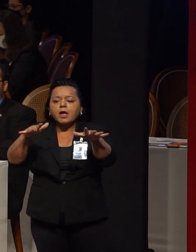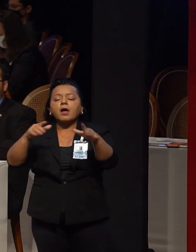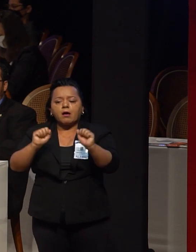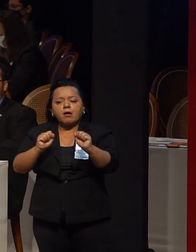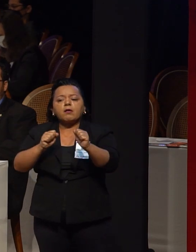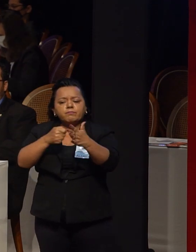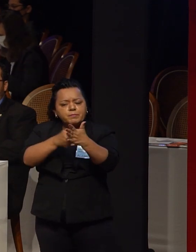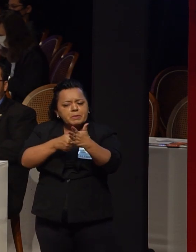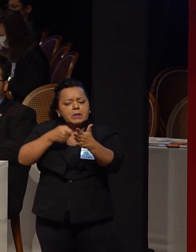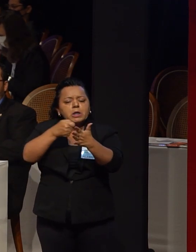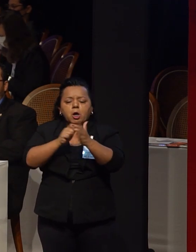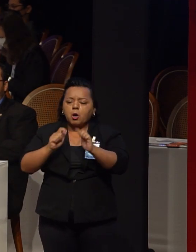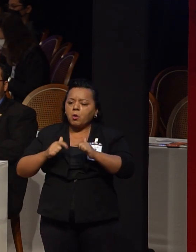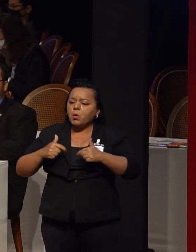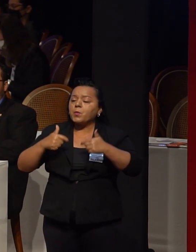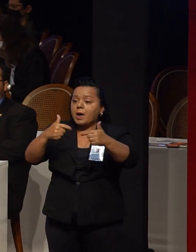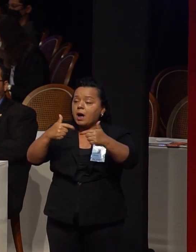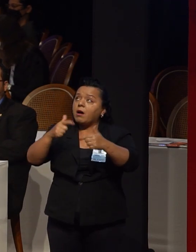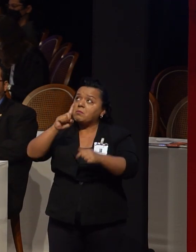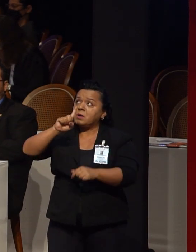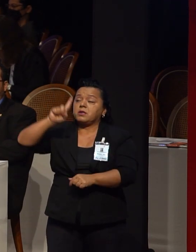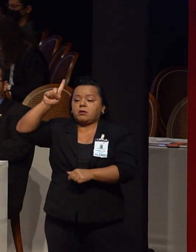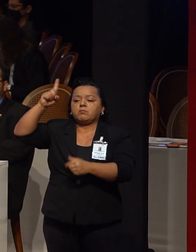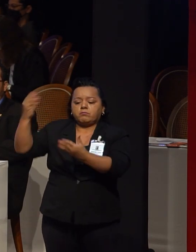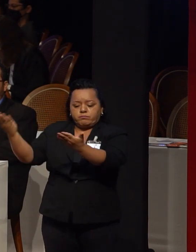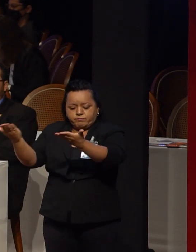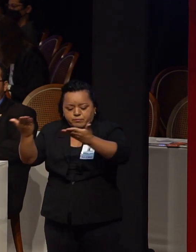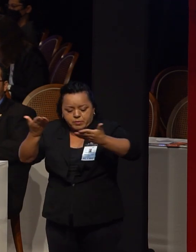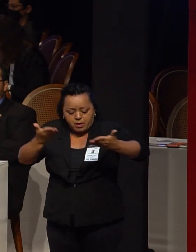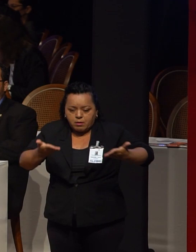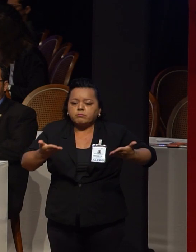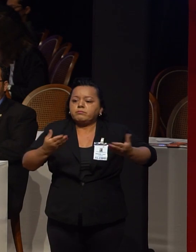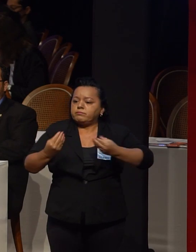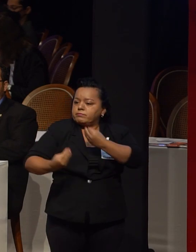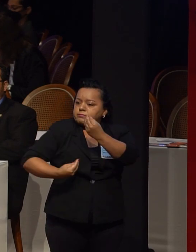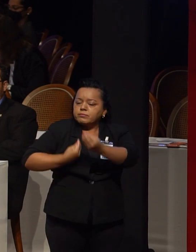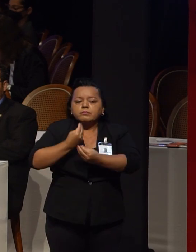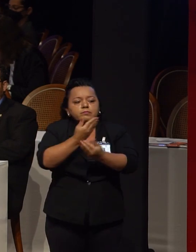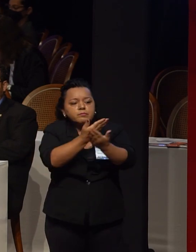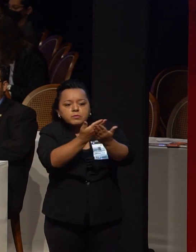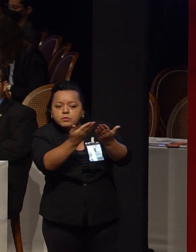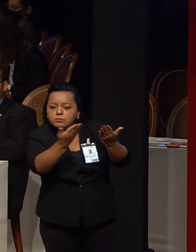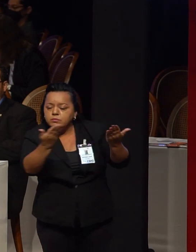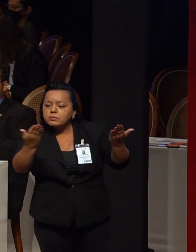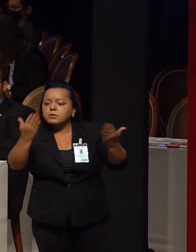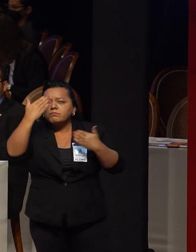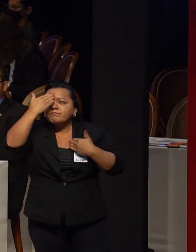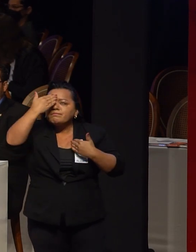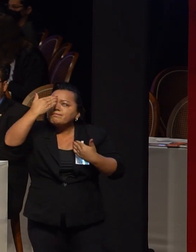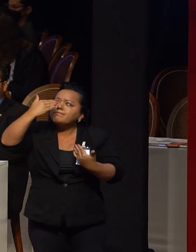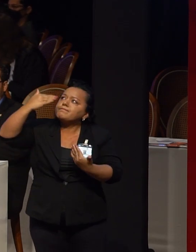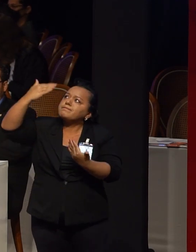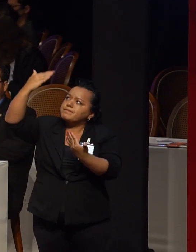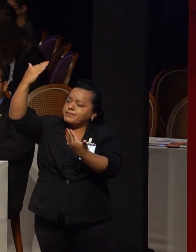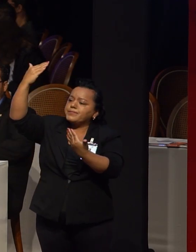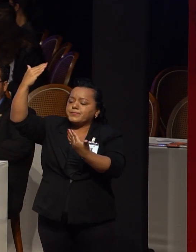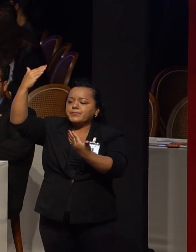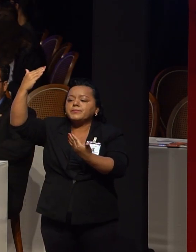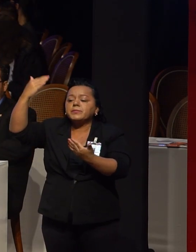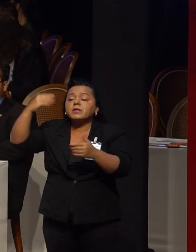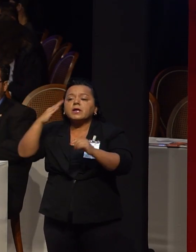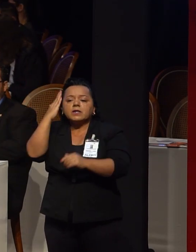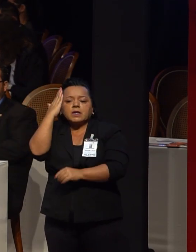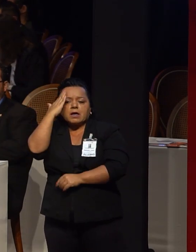e ele nos trouxe até aqui. Portanto, nós temos que agradecer a ele, sabendo que